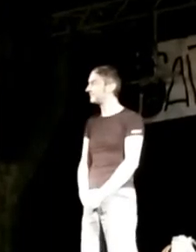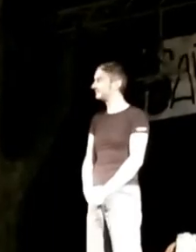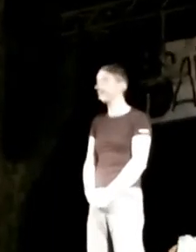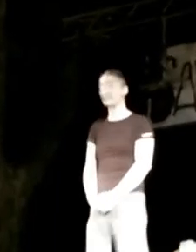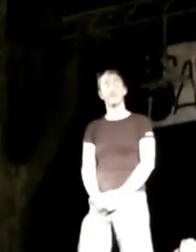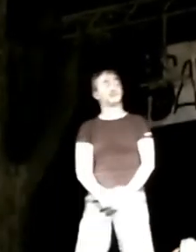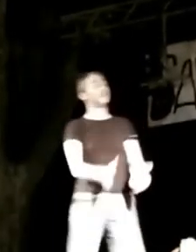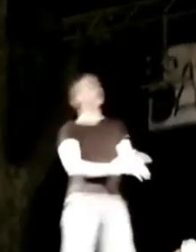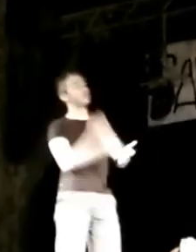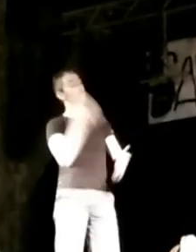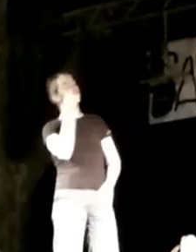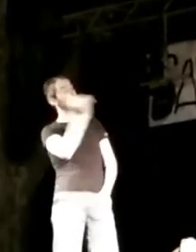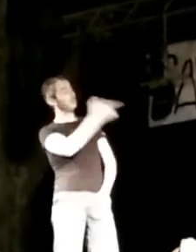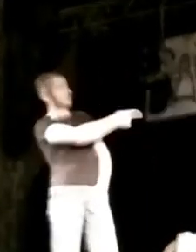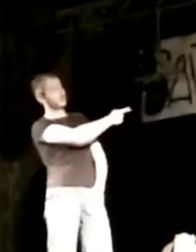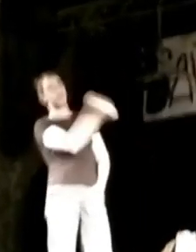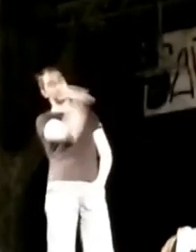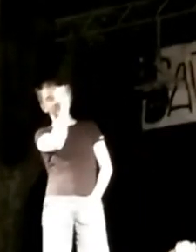Bueno, va, neteja, sisplau.